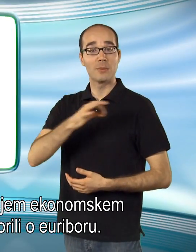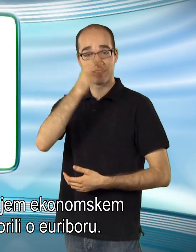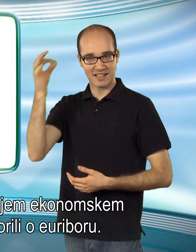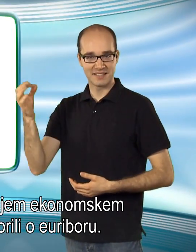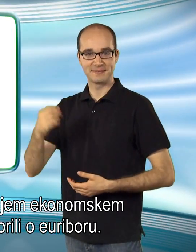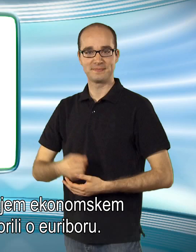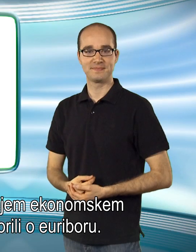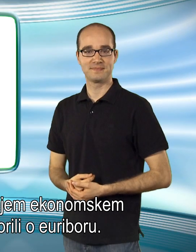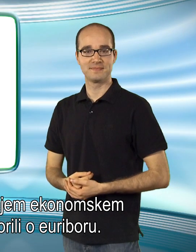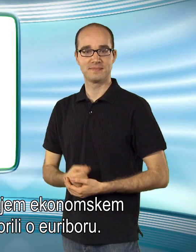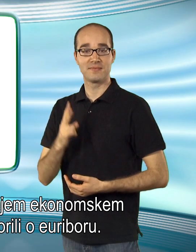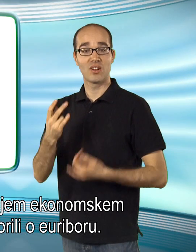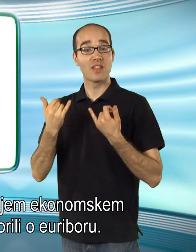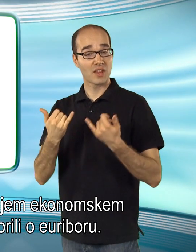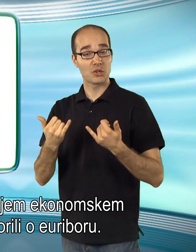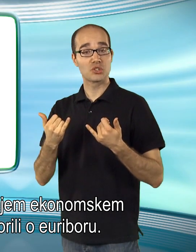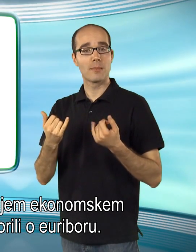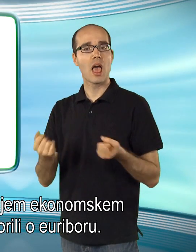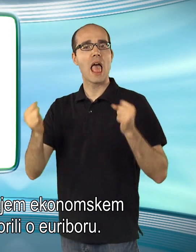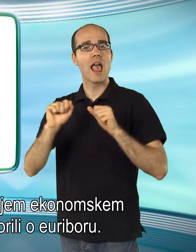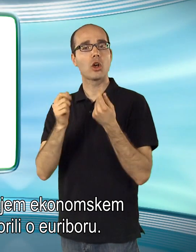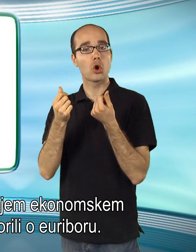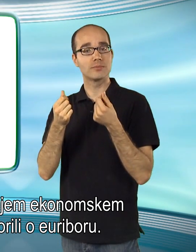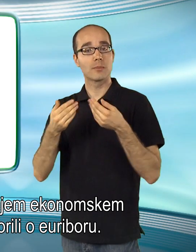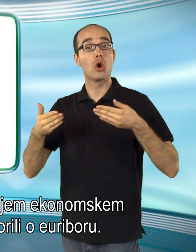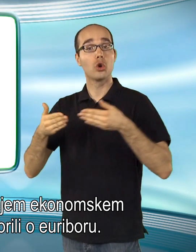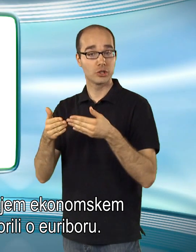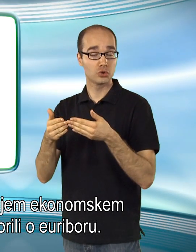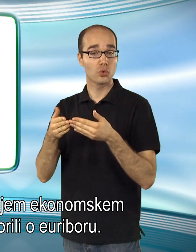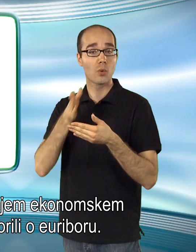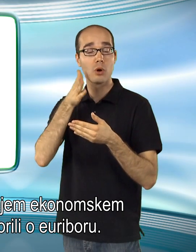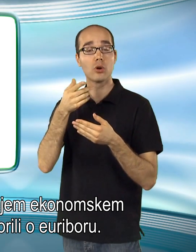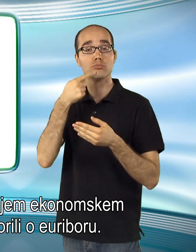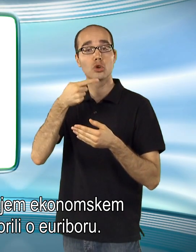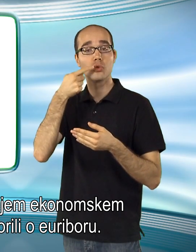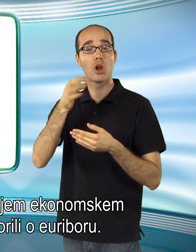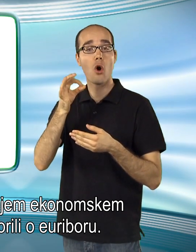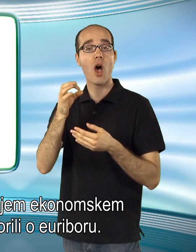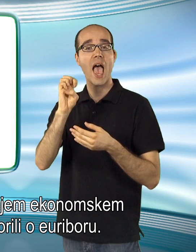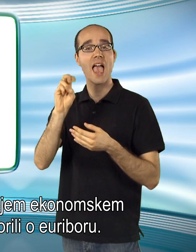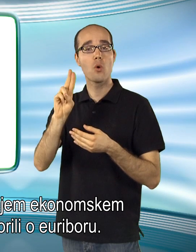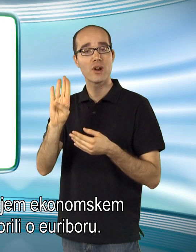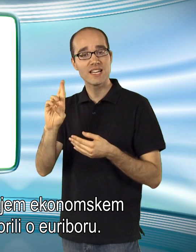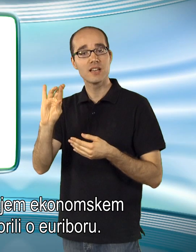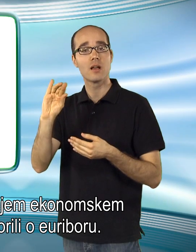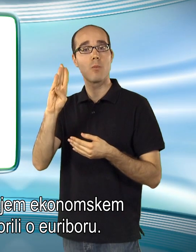Dober dan. V današnjem ekonomskem kotičku bomo govorili o Euriboru.